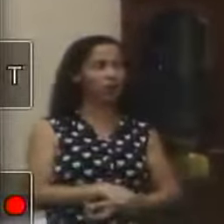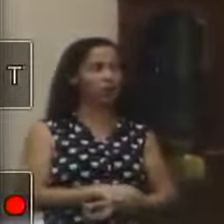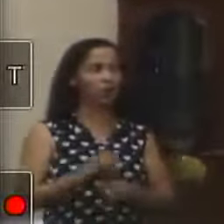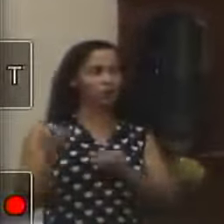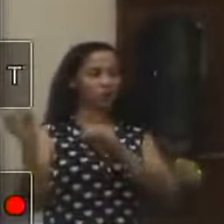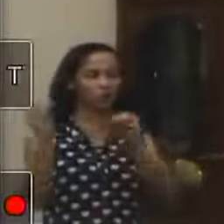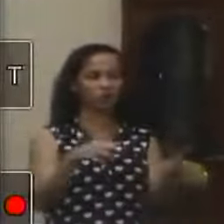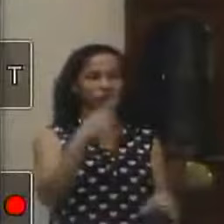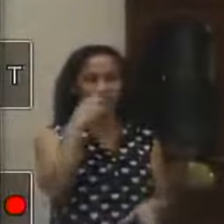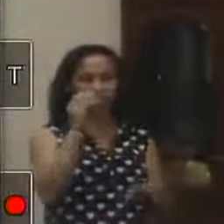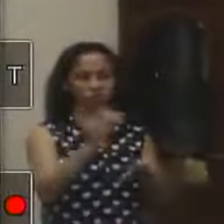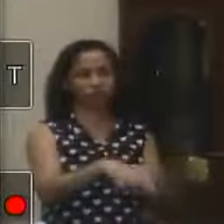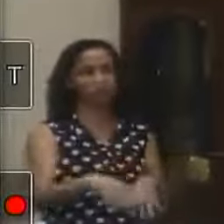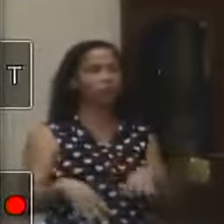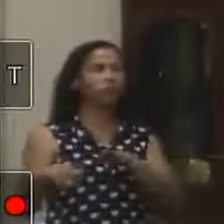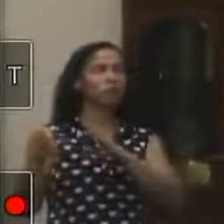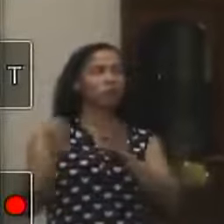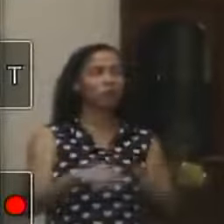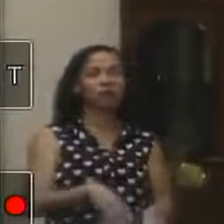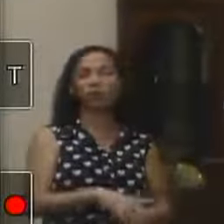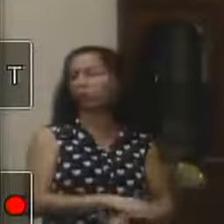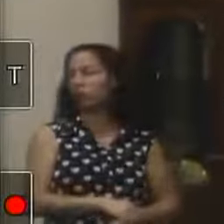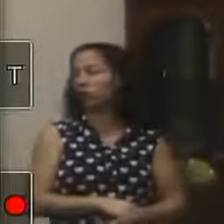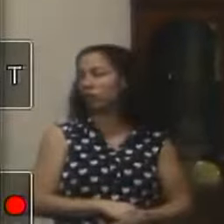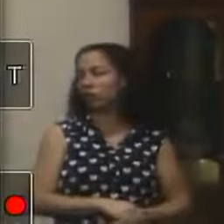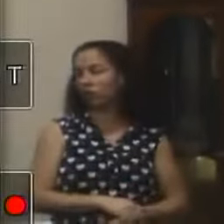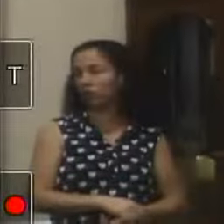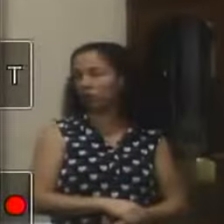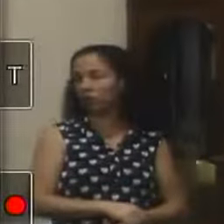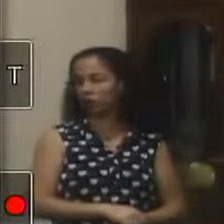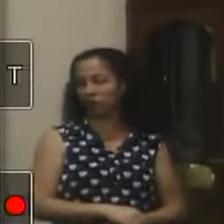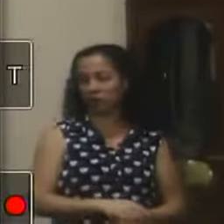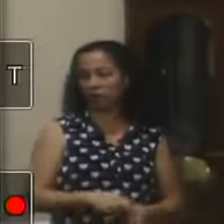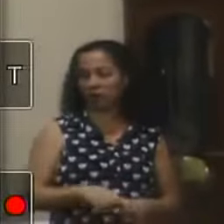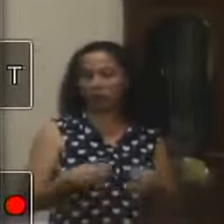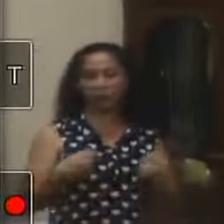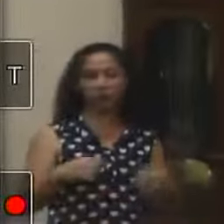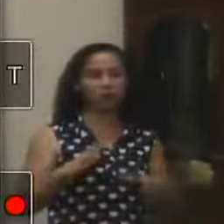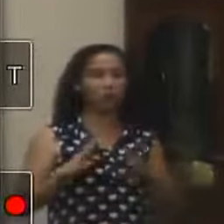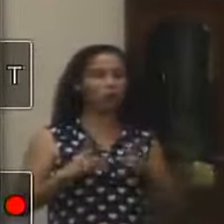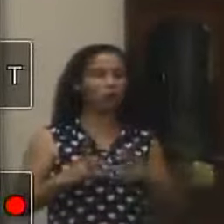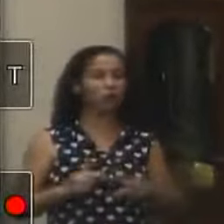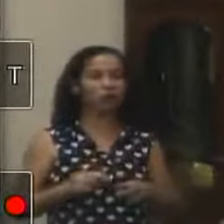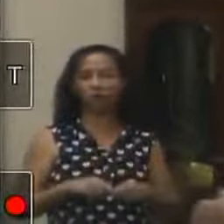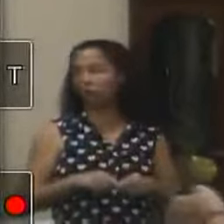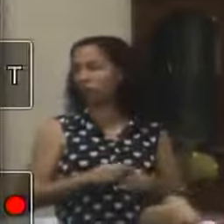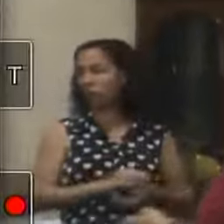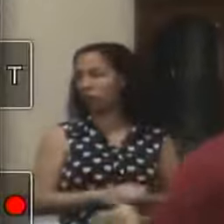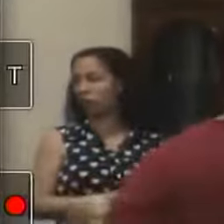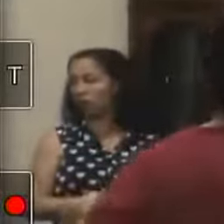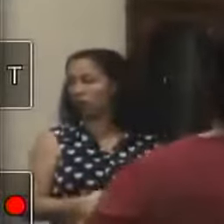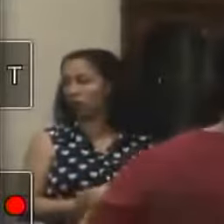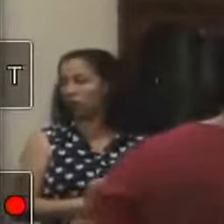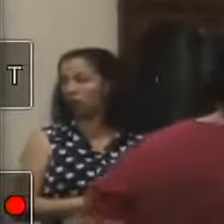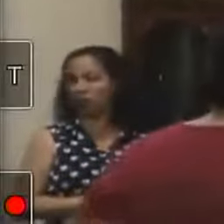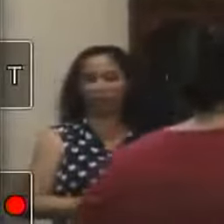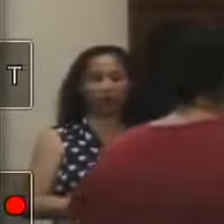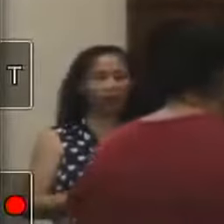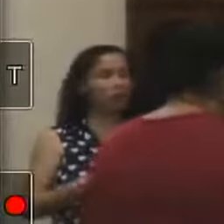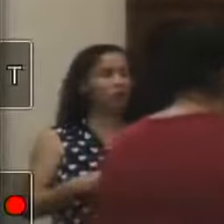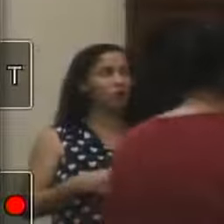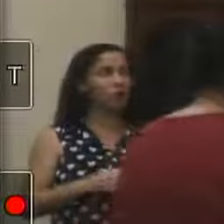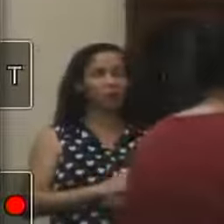calçada. Ou seja, é preciso essa preocupação com a limpeza urbana, com o embelezamento do nosso